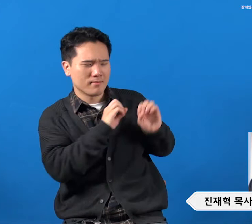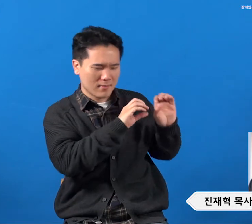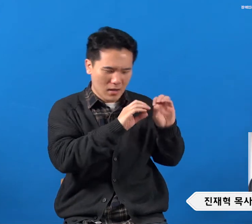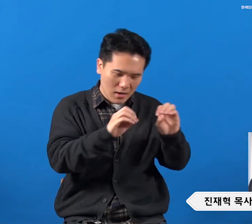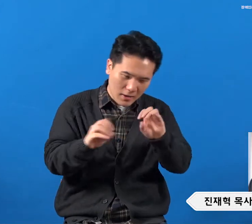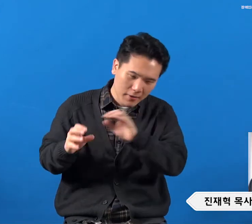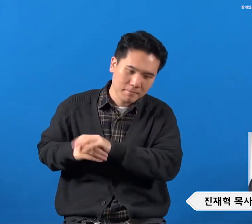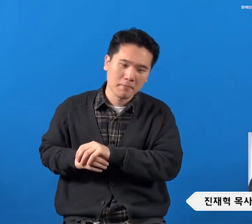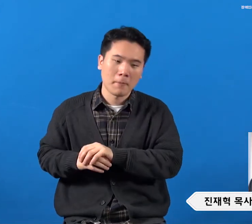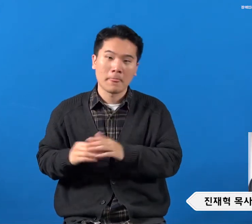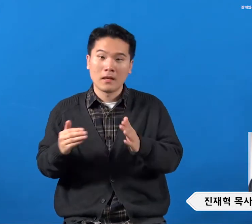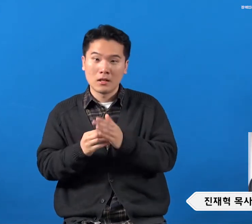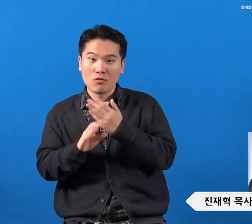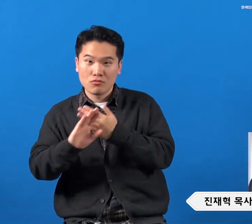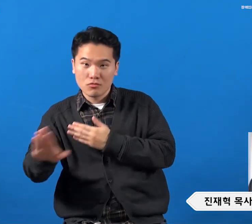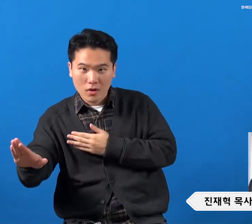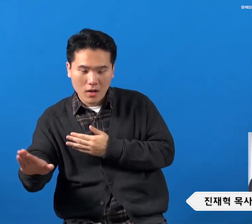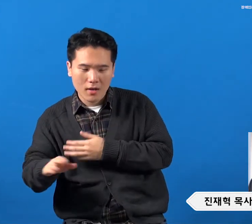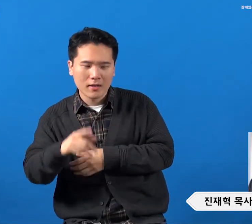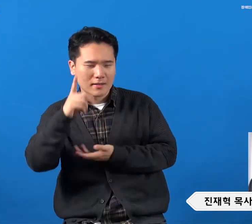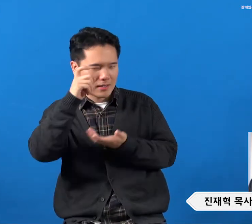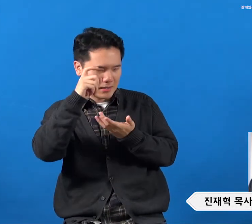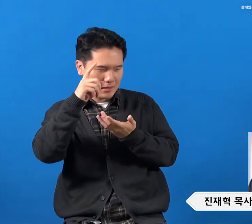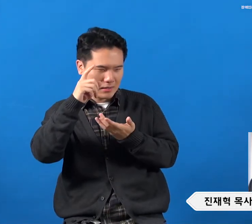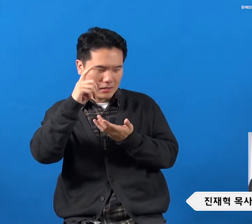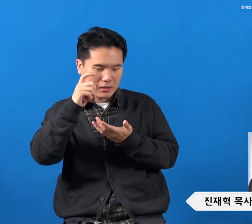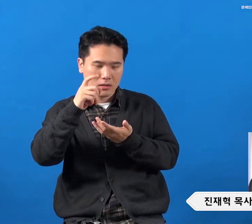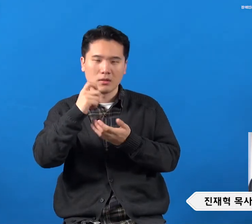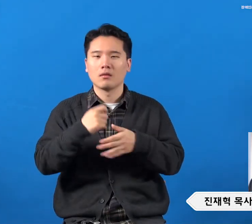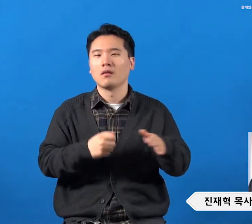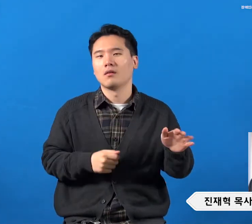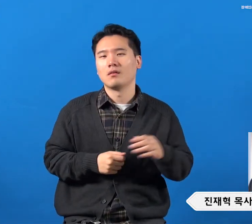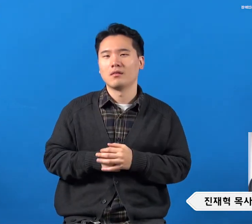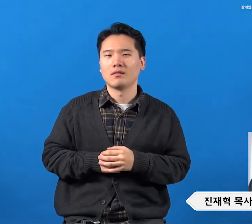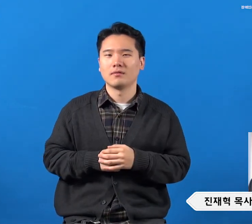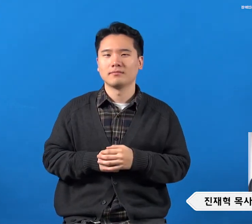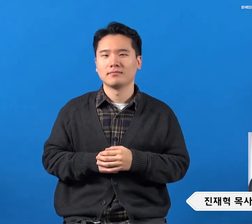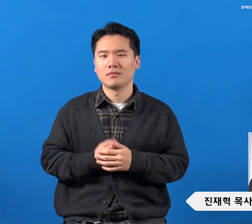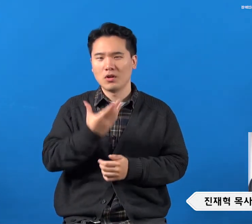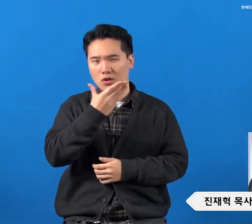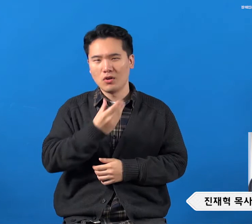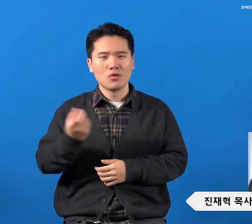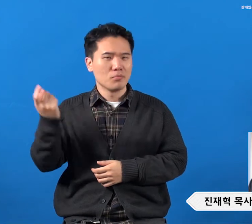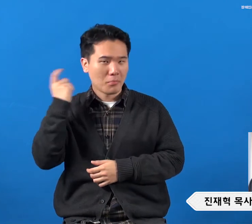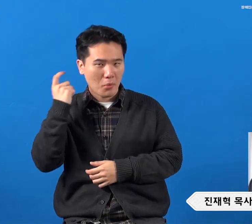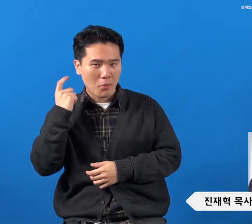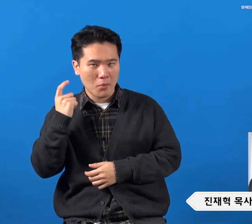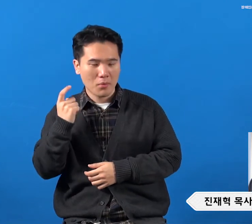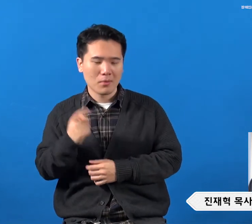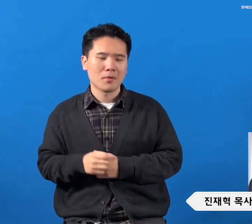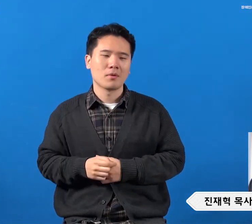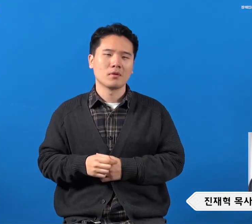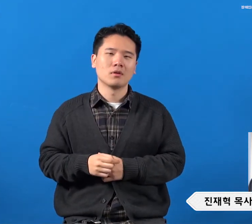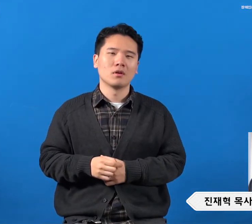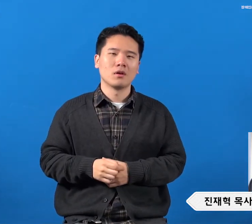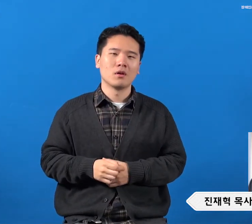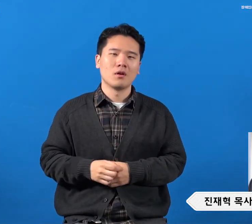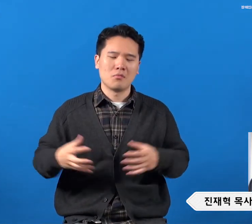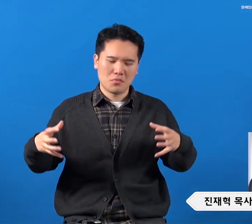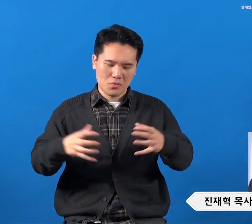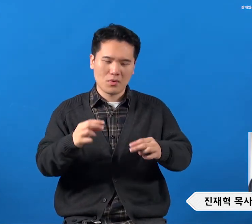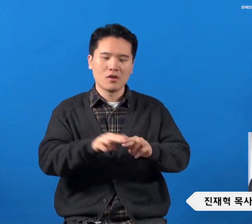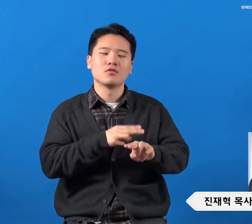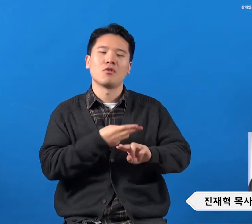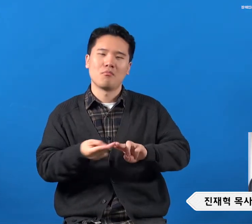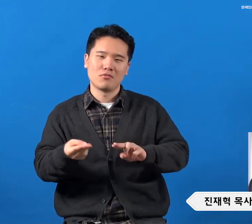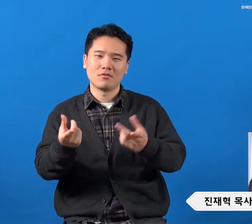끝나고 장수 사진 찍으러 갑니다. 축복 블레싱의 패키지 종합